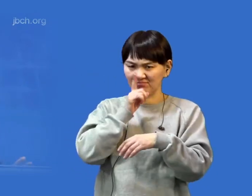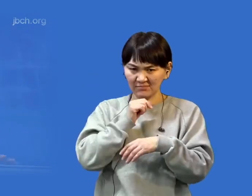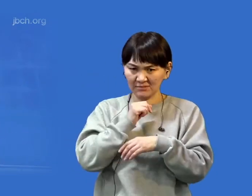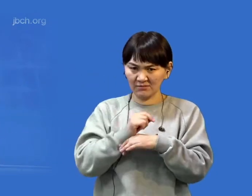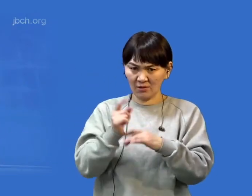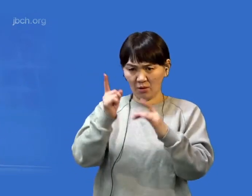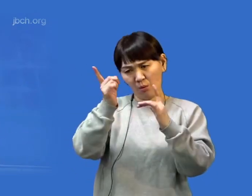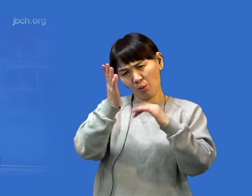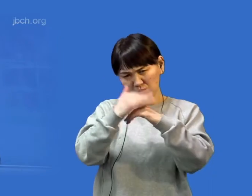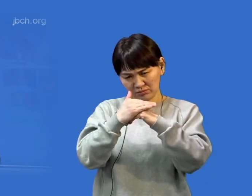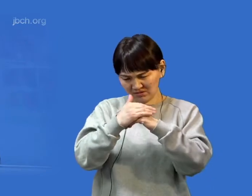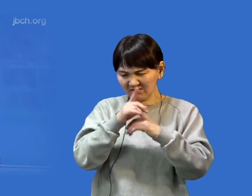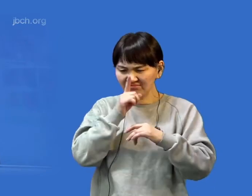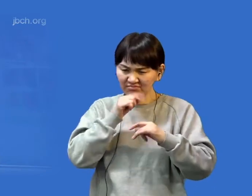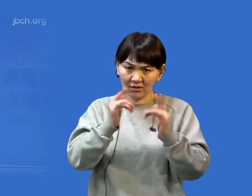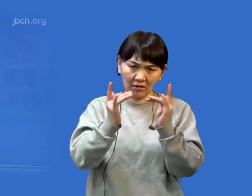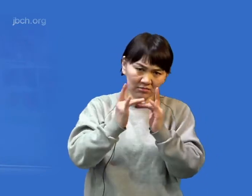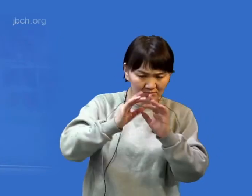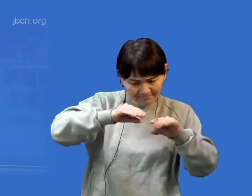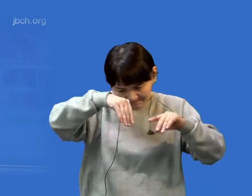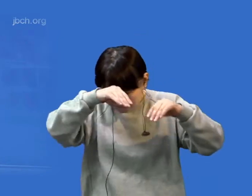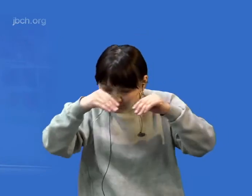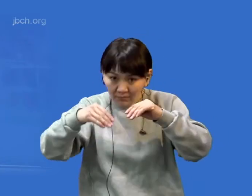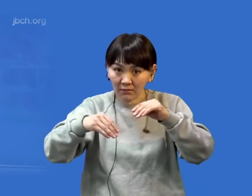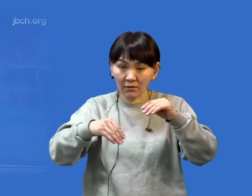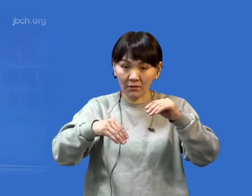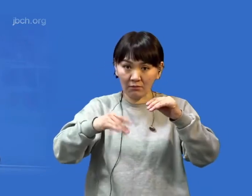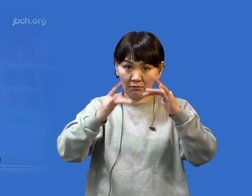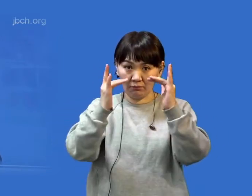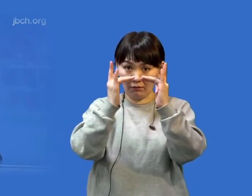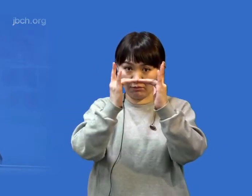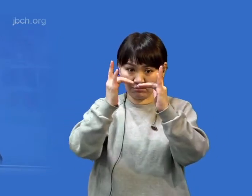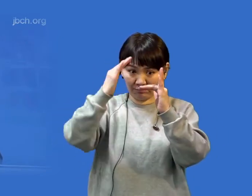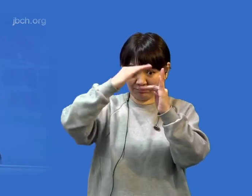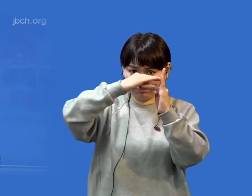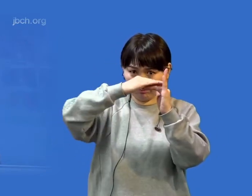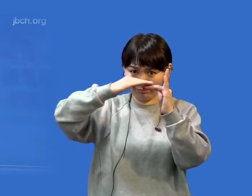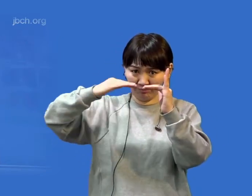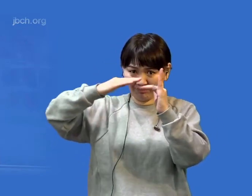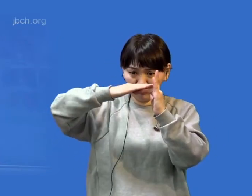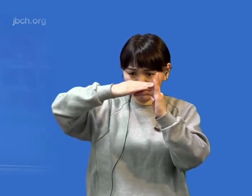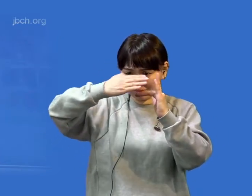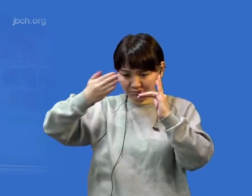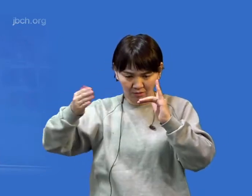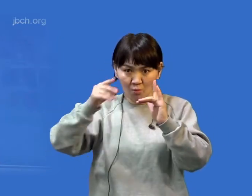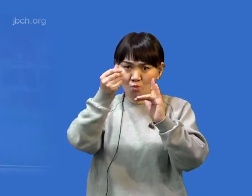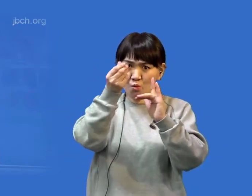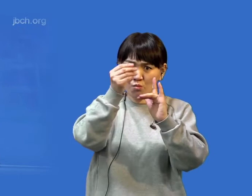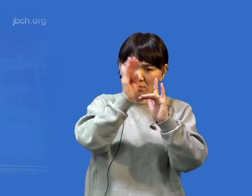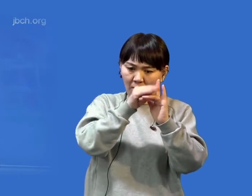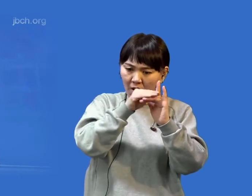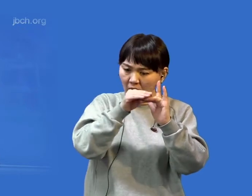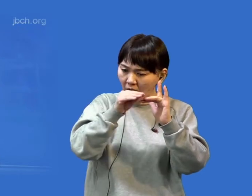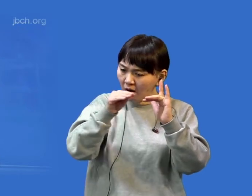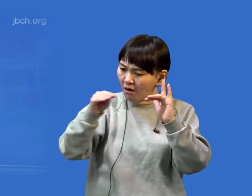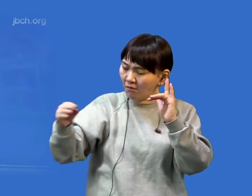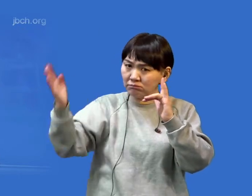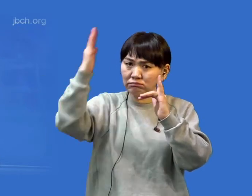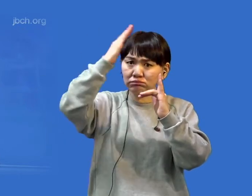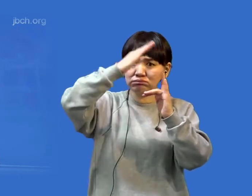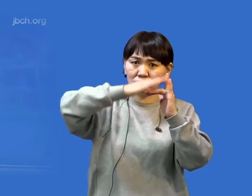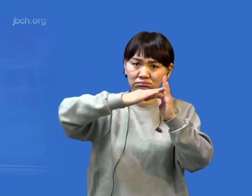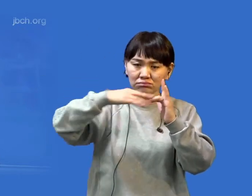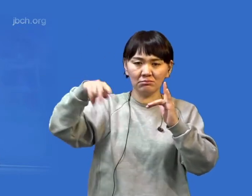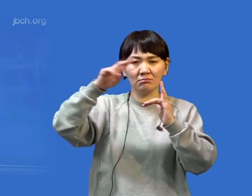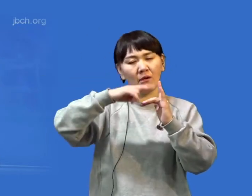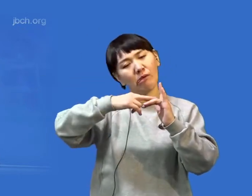нь дүүрэн мөнгө байж. Зүгээр нэрээ өстө өхөдлөө зов зүдэрч ажилласан хүн байгаа. Энэ бодтой бас үйл явдал юм.